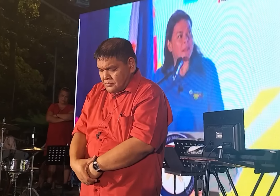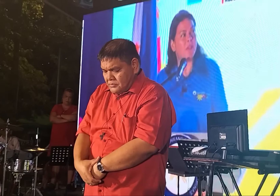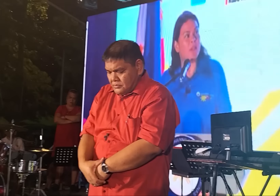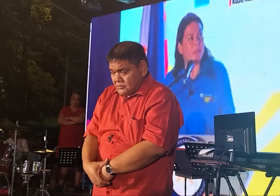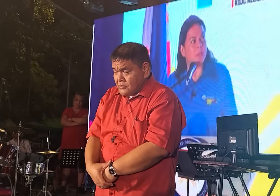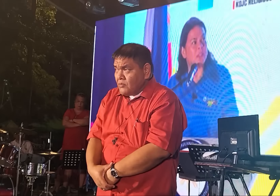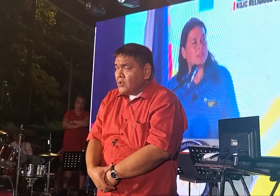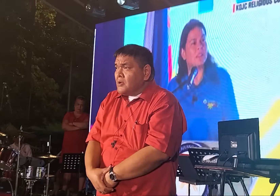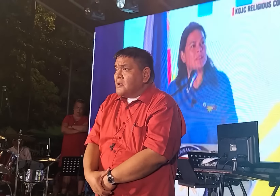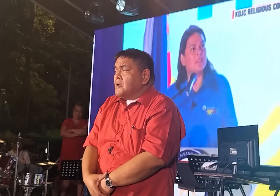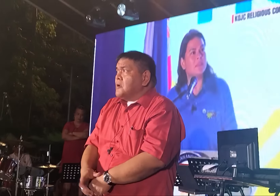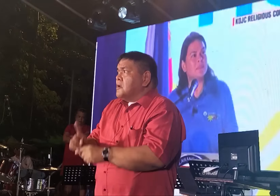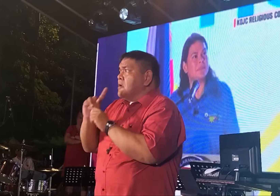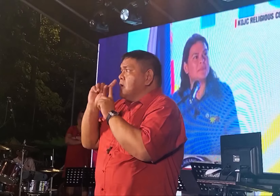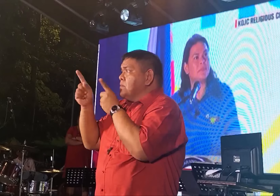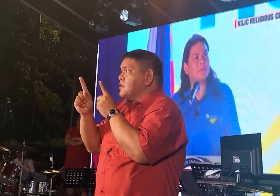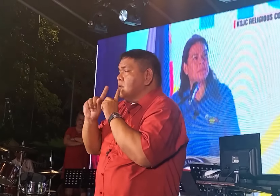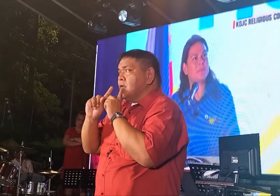Nasabi ko na po.